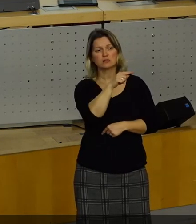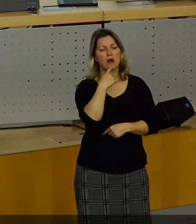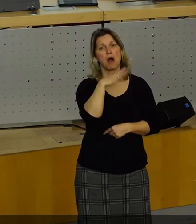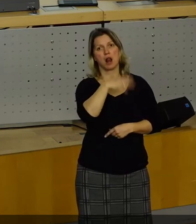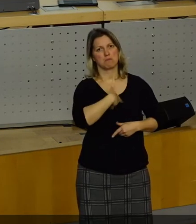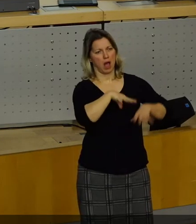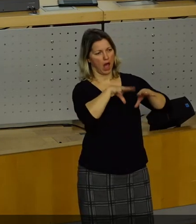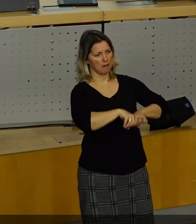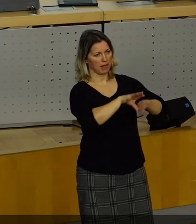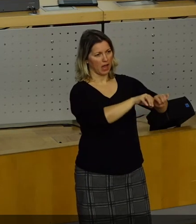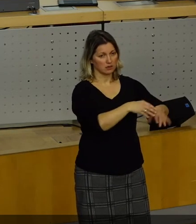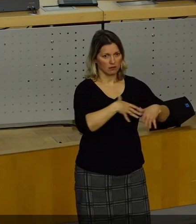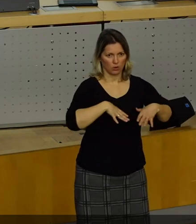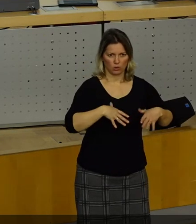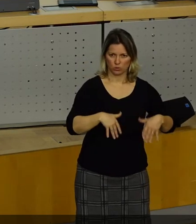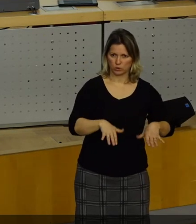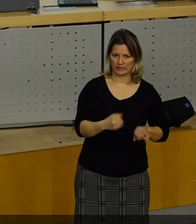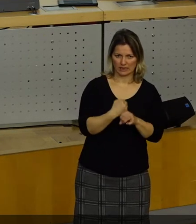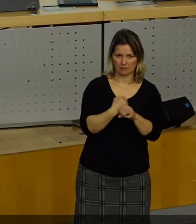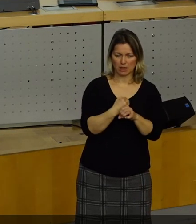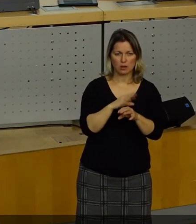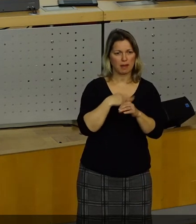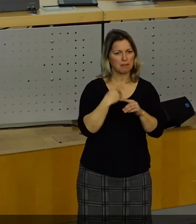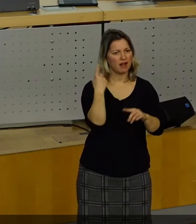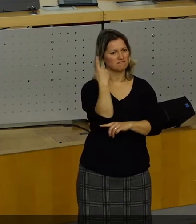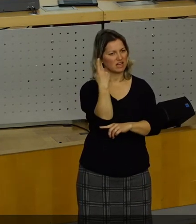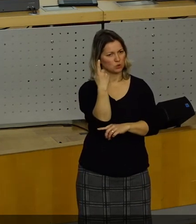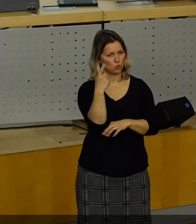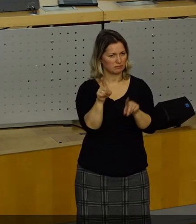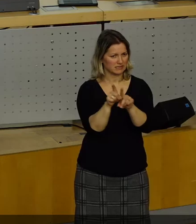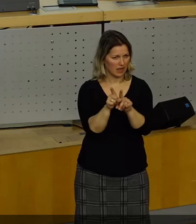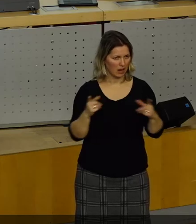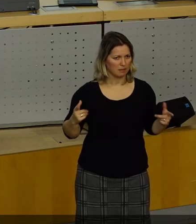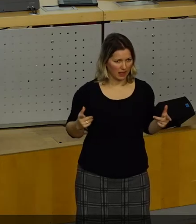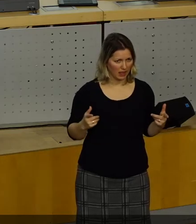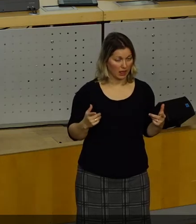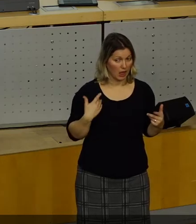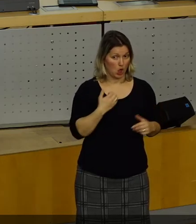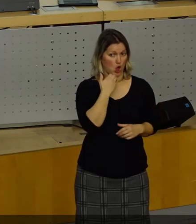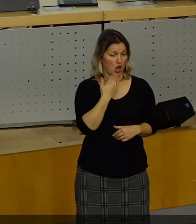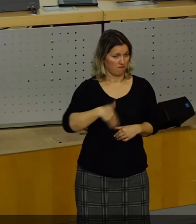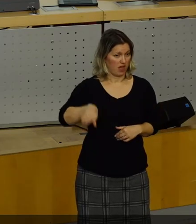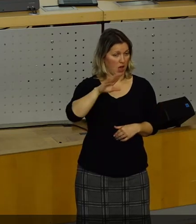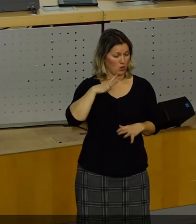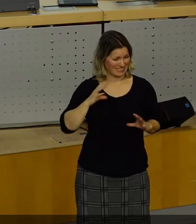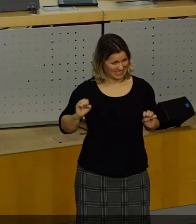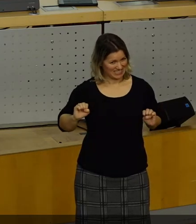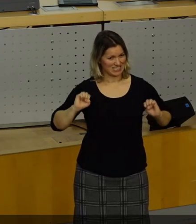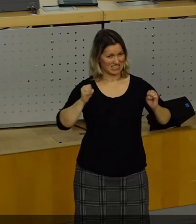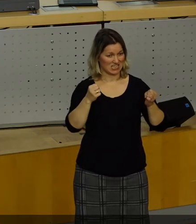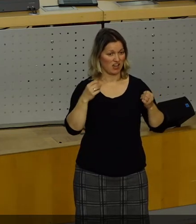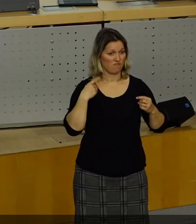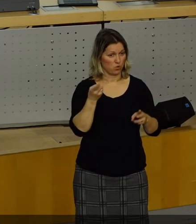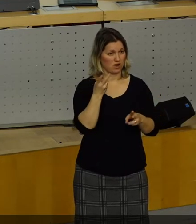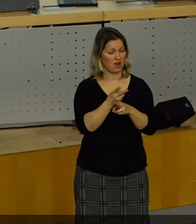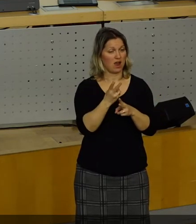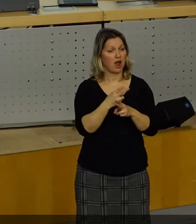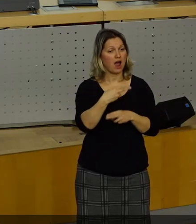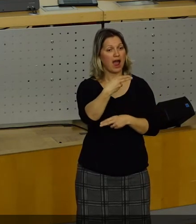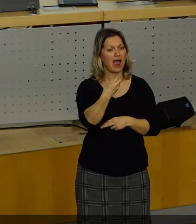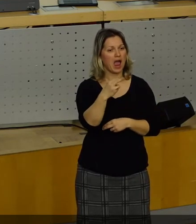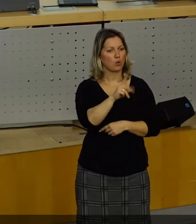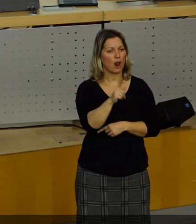nicht passiert. Wir sehen es beim Fernsehturm und ich hoffe, meine Damen und Herren, Sie unterstützen unsere Initiative zum Erhalt der